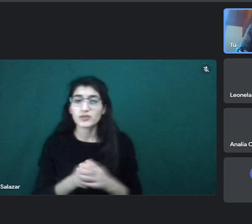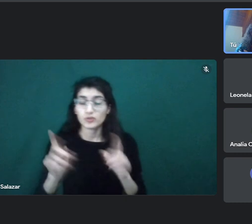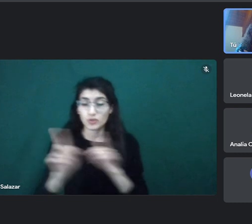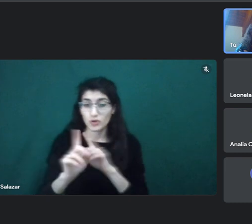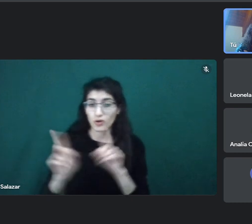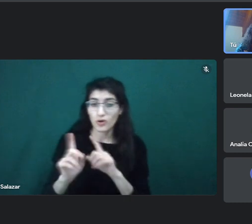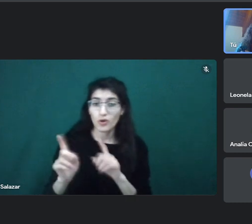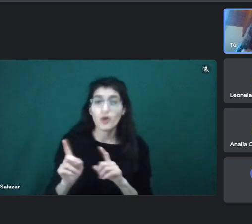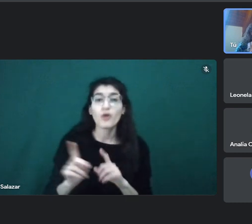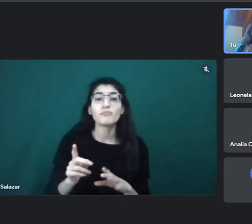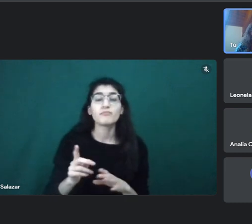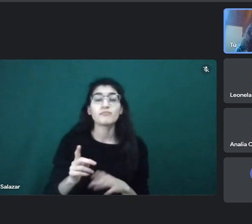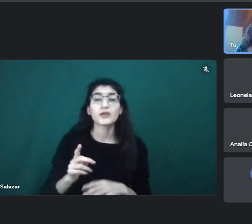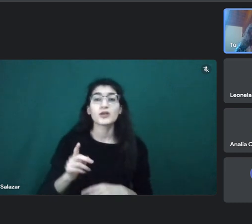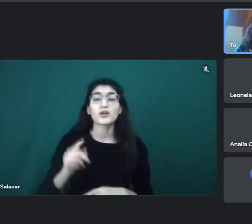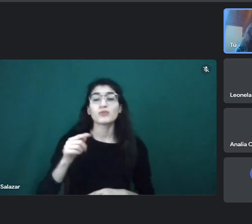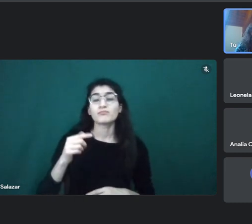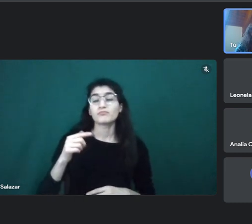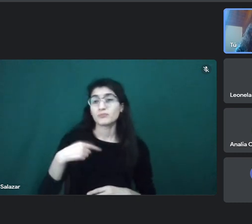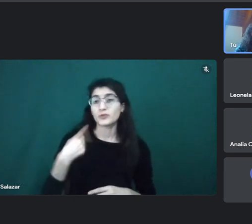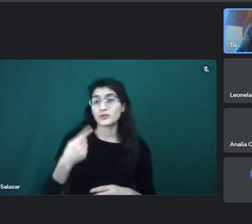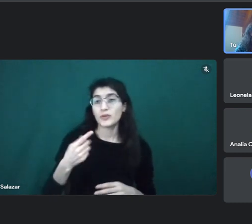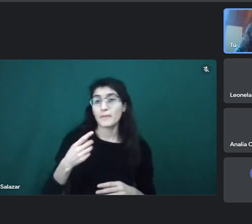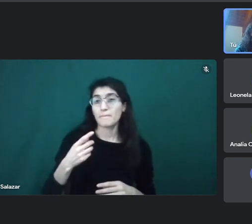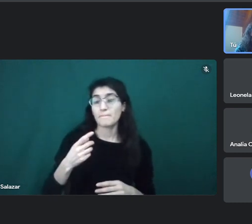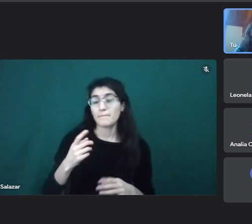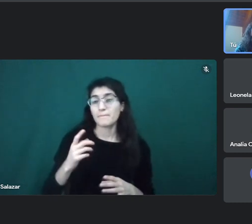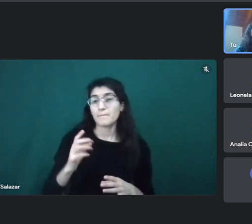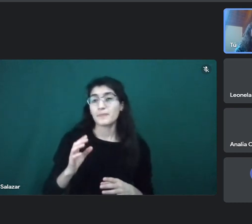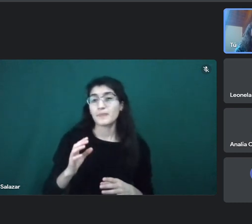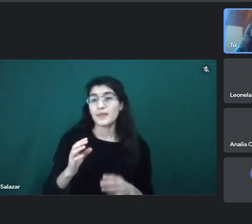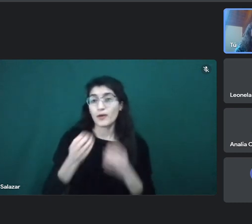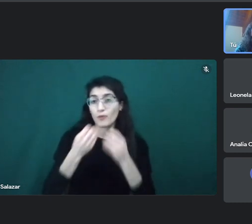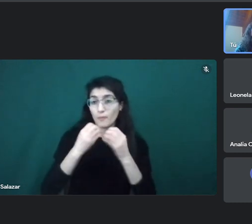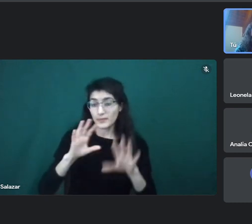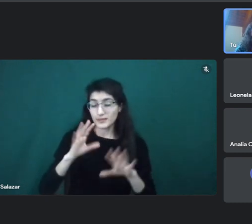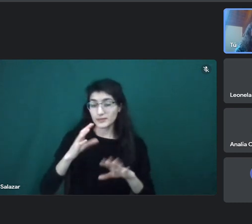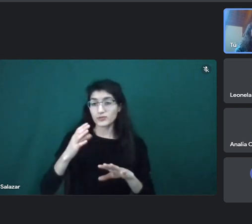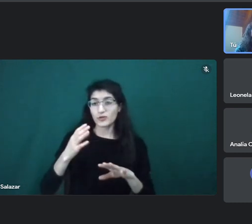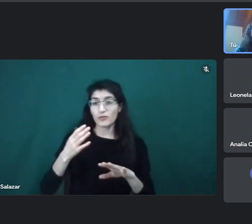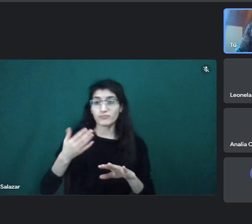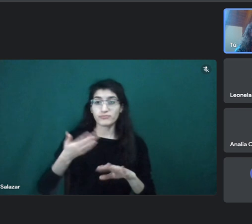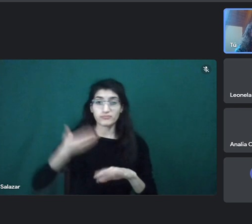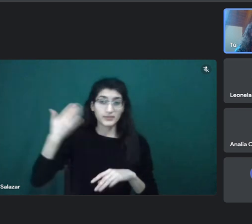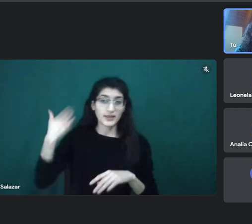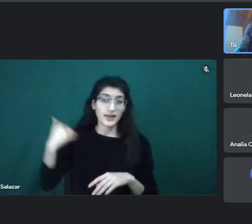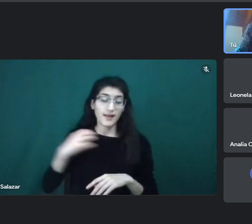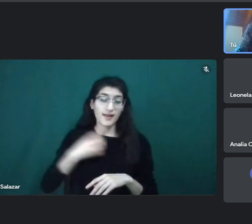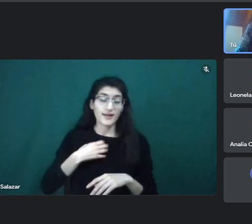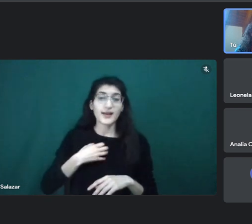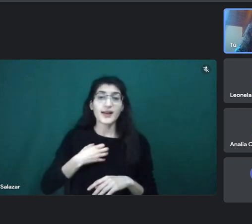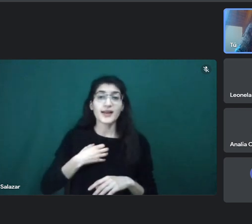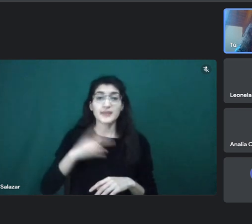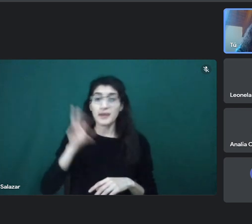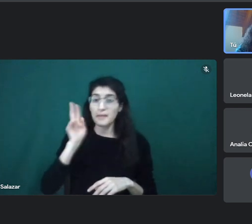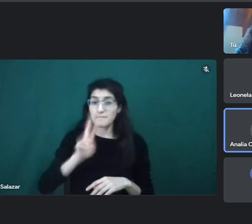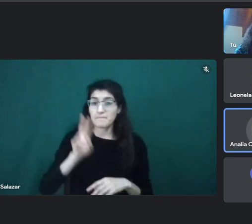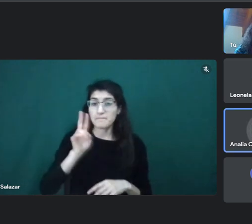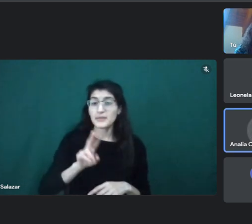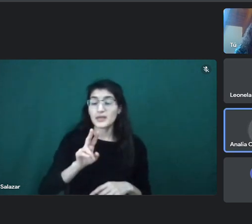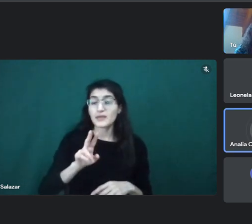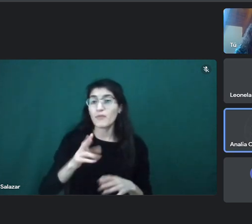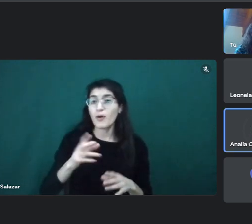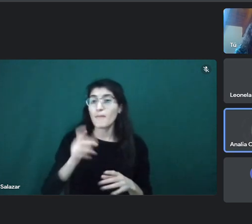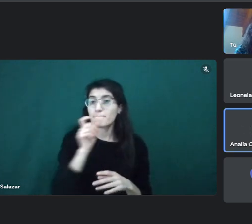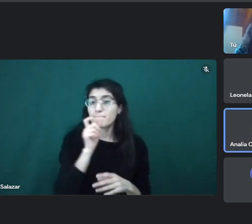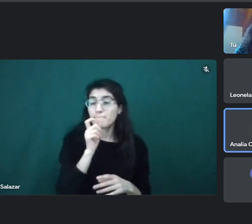año que dentro de los premodificadores podían estar palabras unidas con un guión. Y entre esas palabras